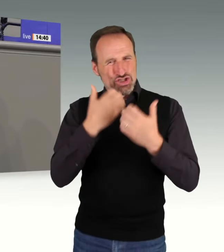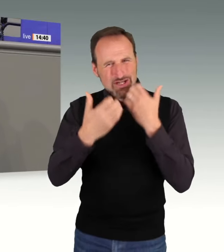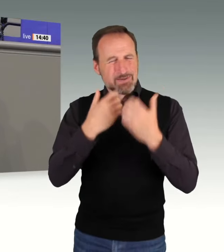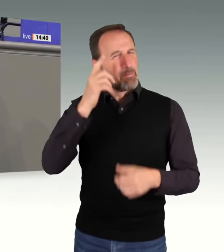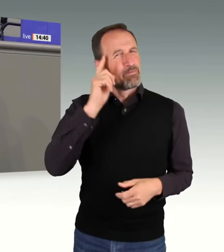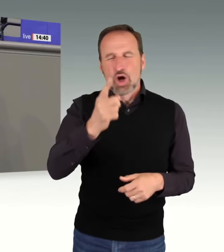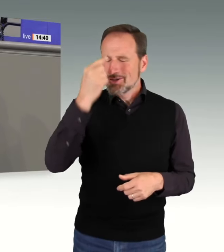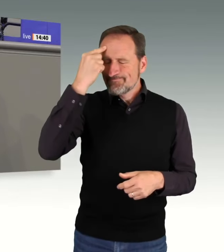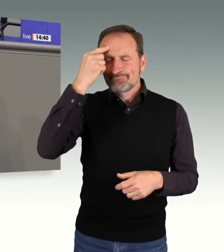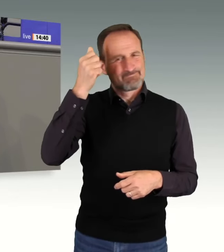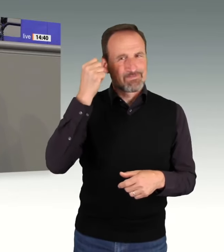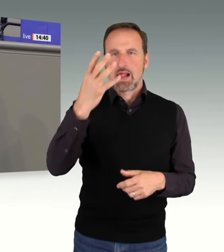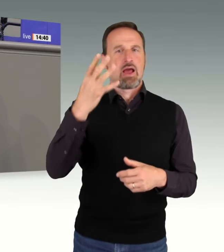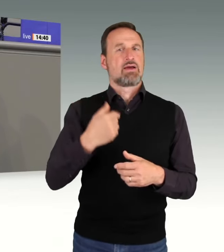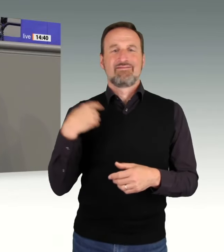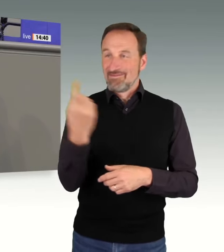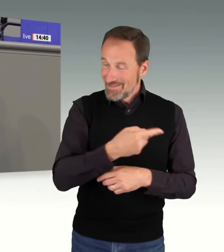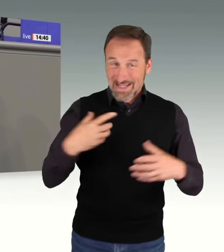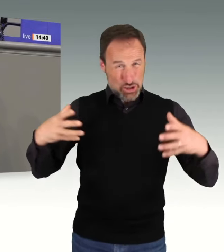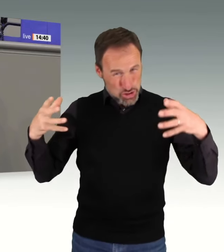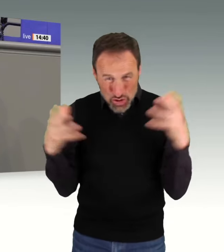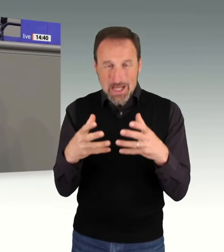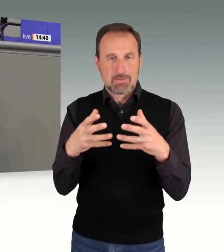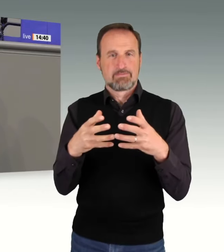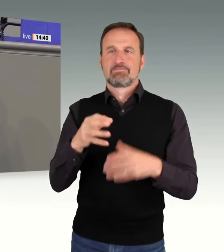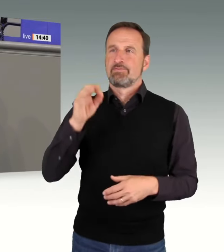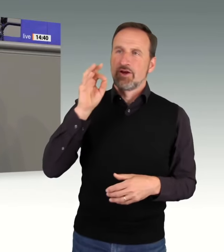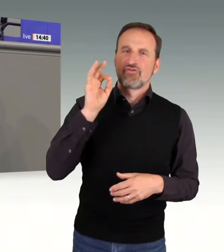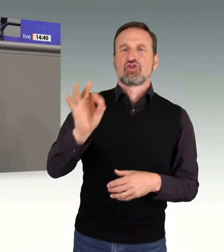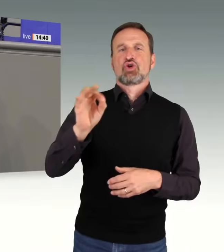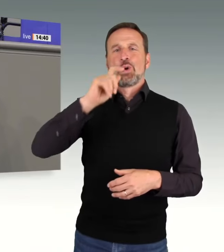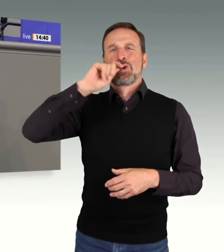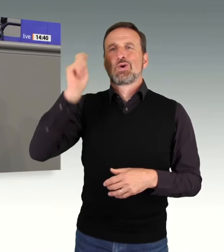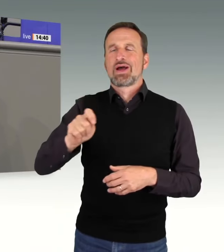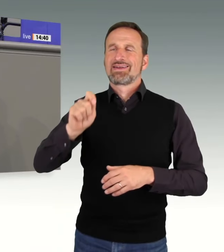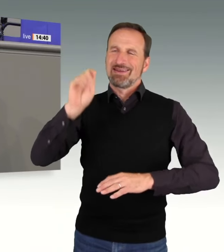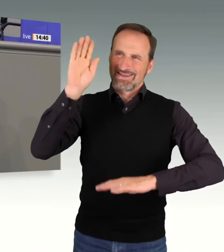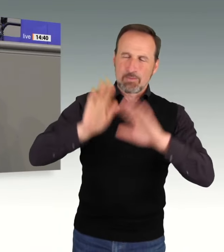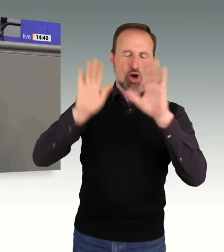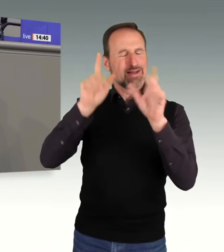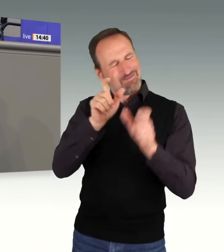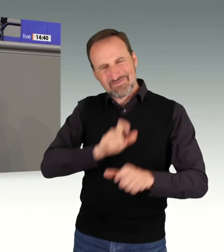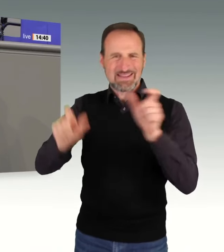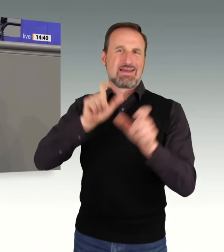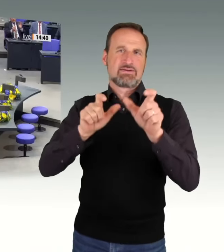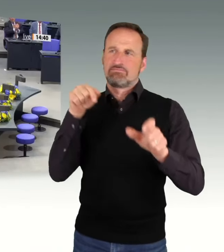Ukraine gemeinsam wieder auf, in Freiheit. Slava Ukraini!